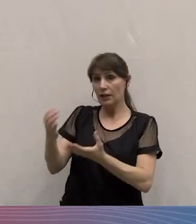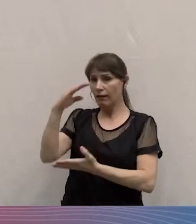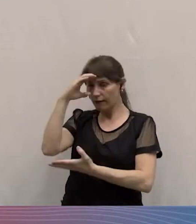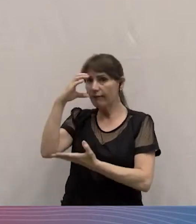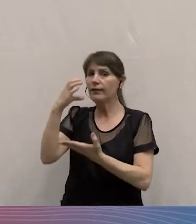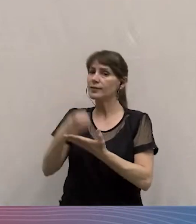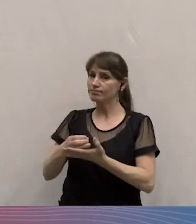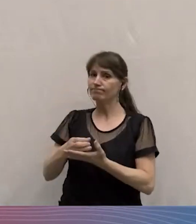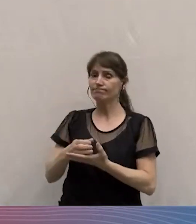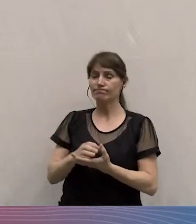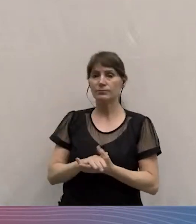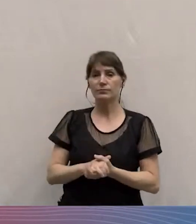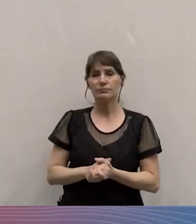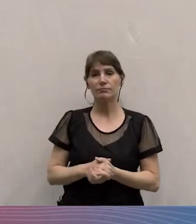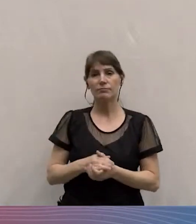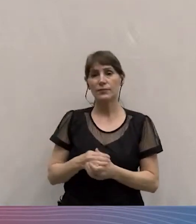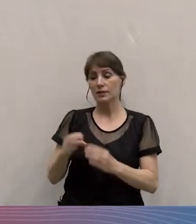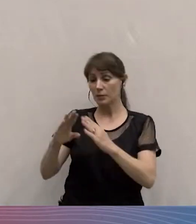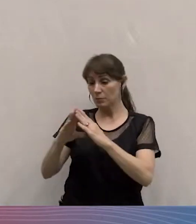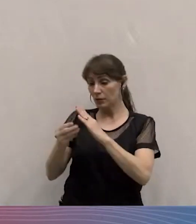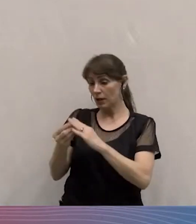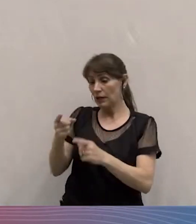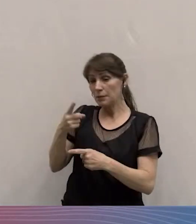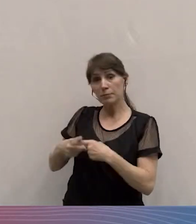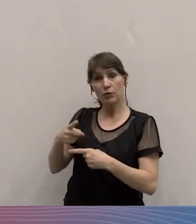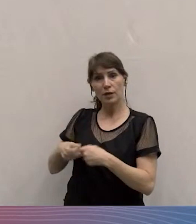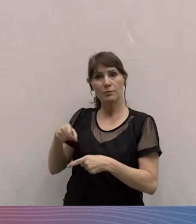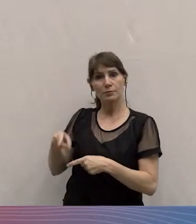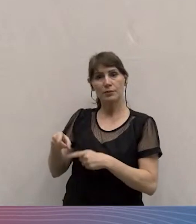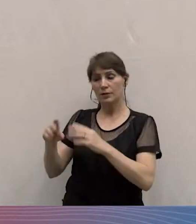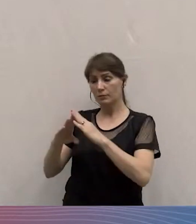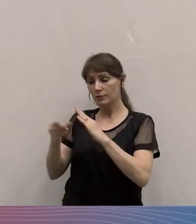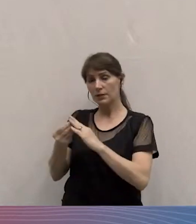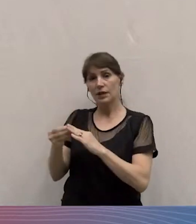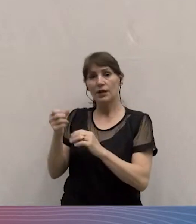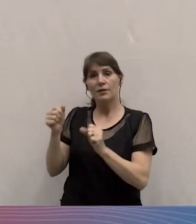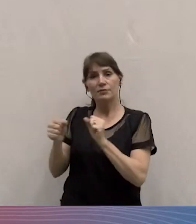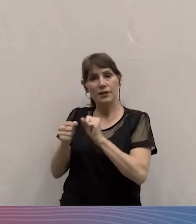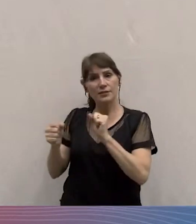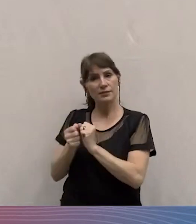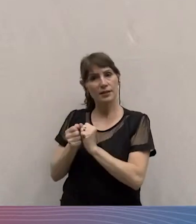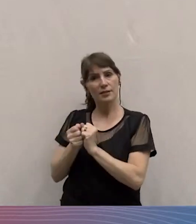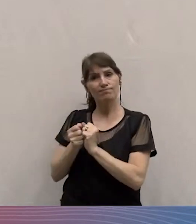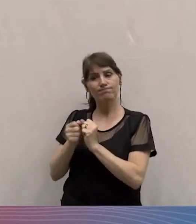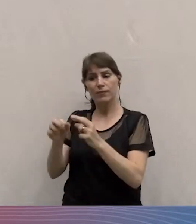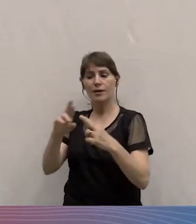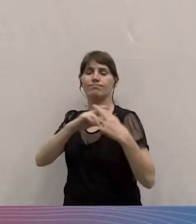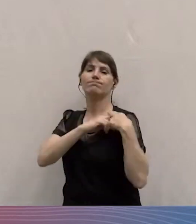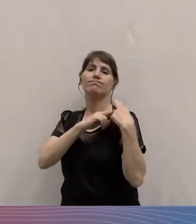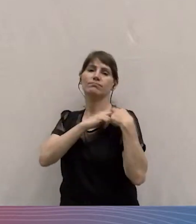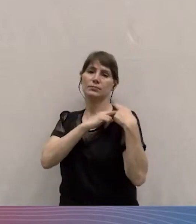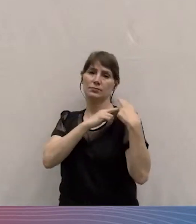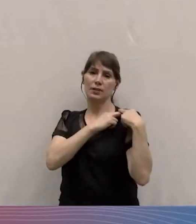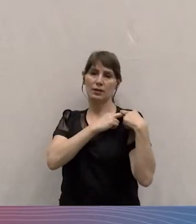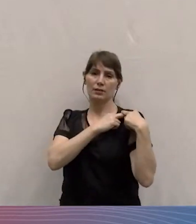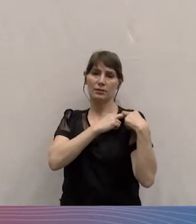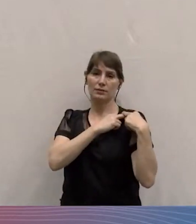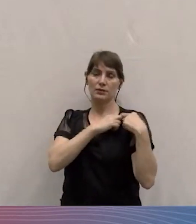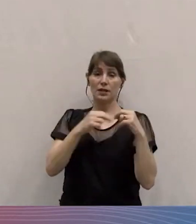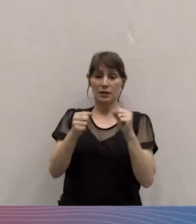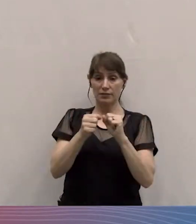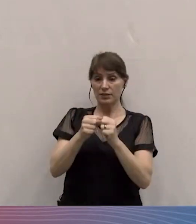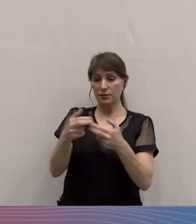quê? Porque a igreja ainda precisa executar uma responsabilidade, uma